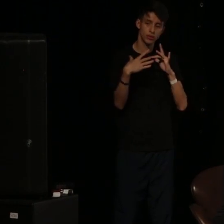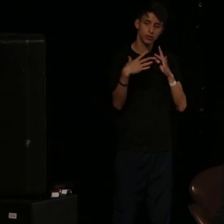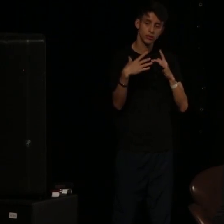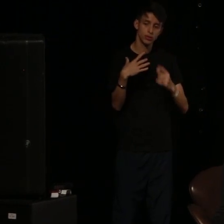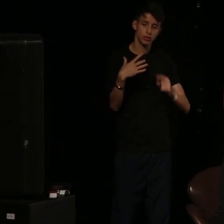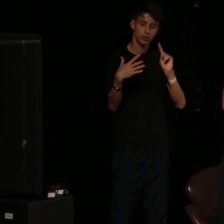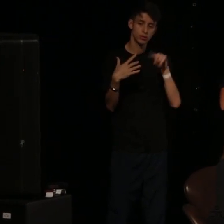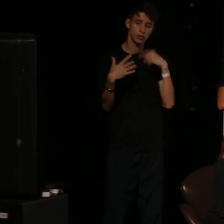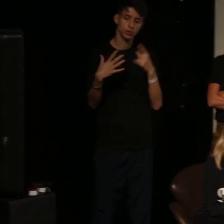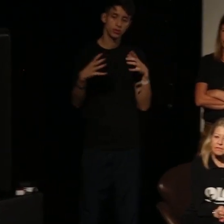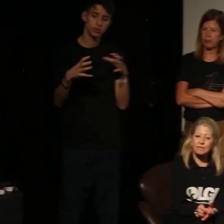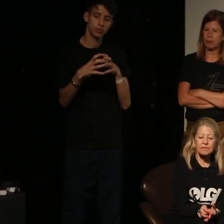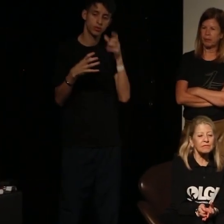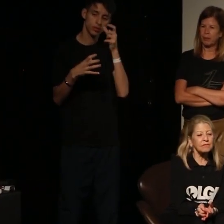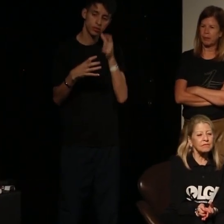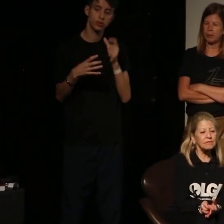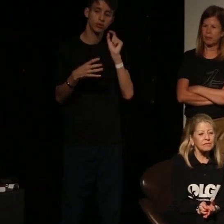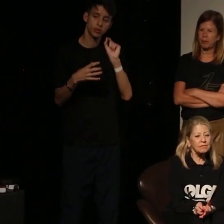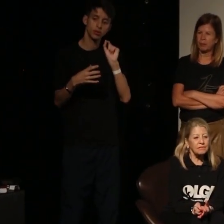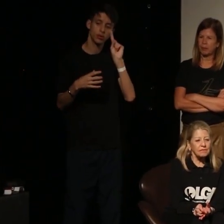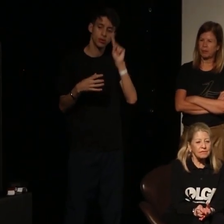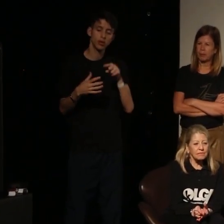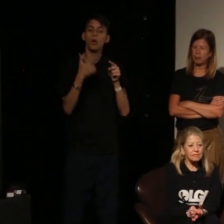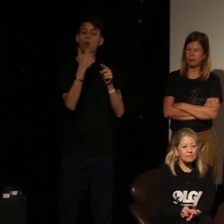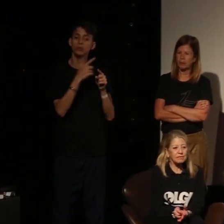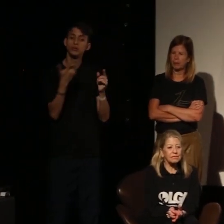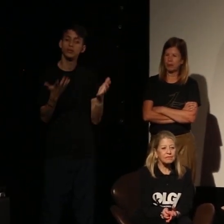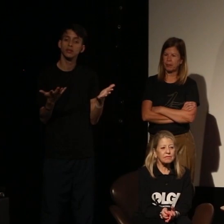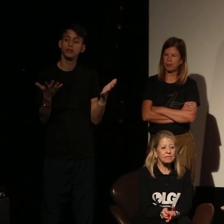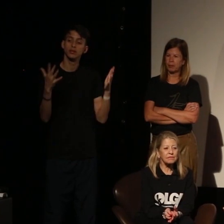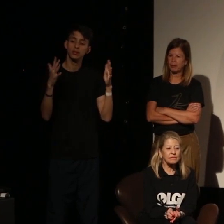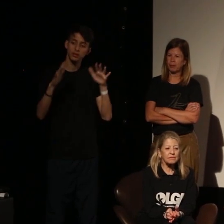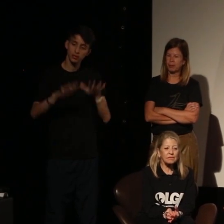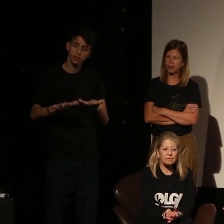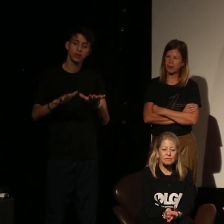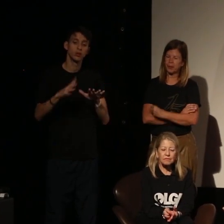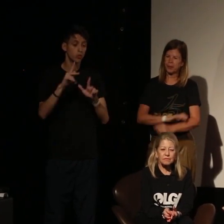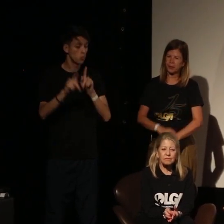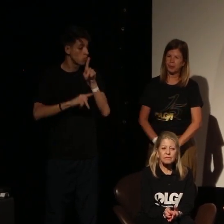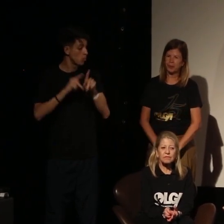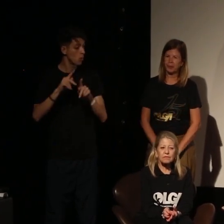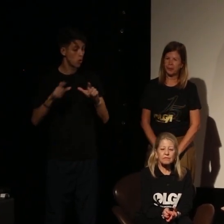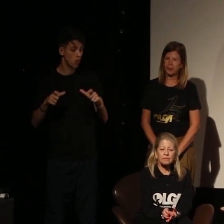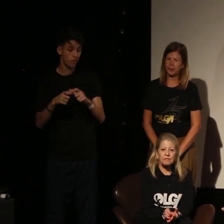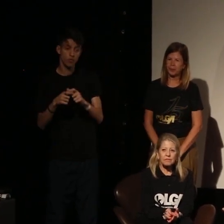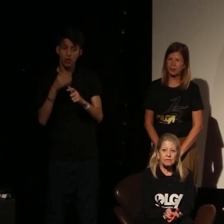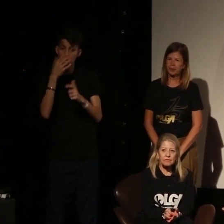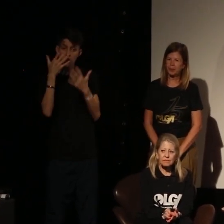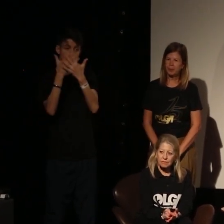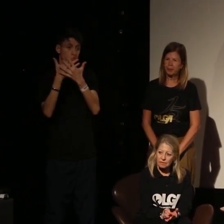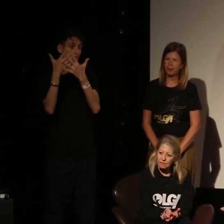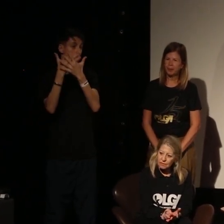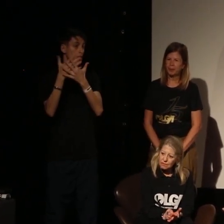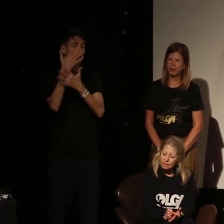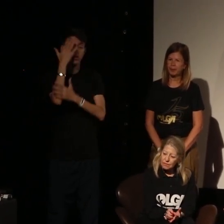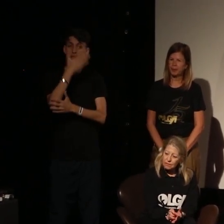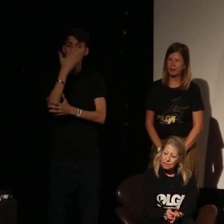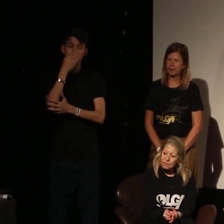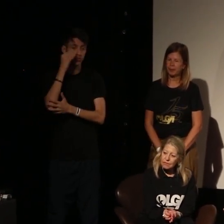nós somos um grupo de interesse. E qual é o nosso interesse? É inserir uma camada da população que não é vista pelo